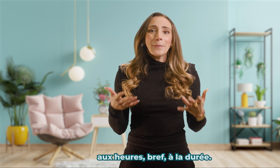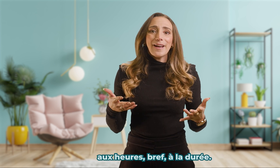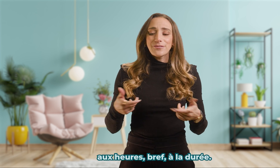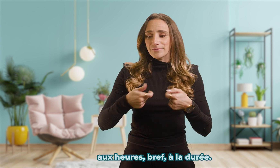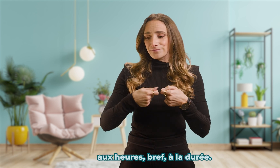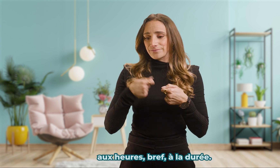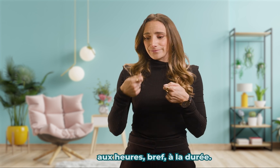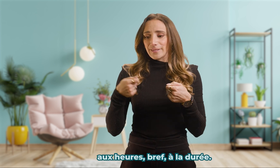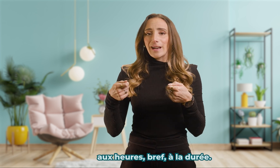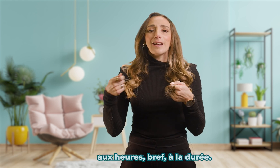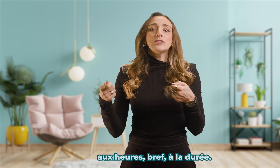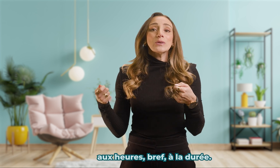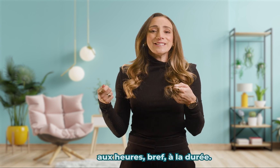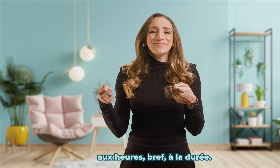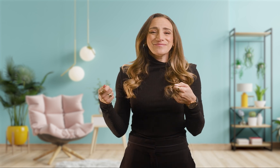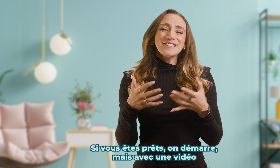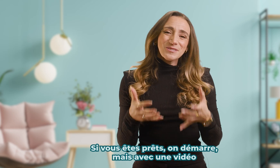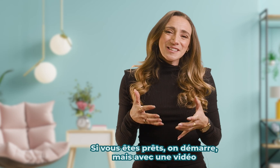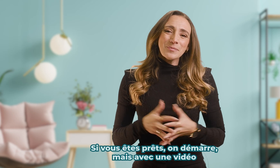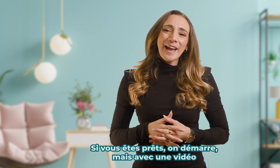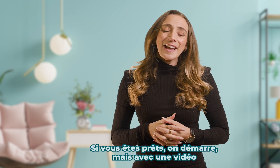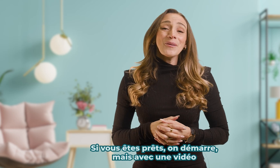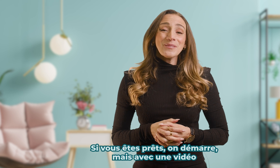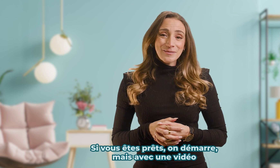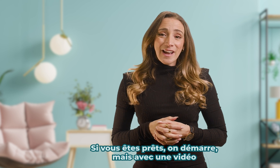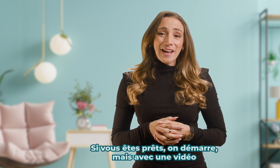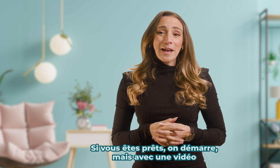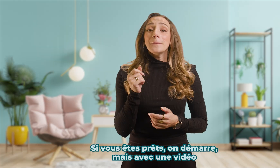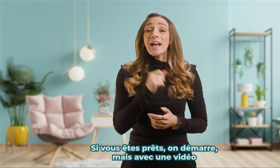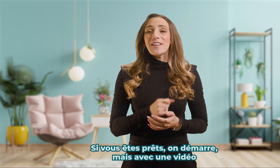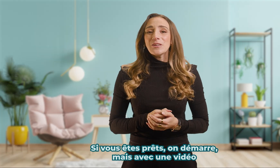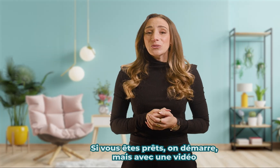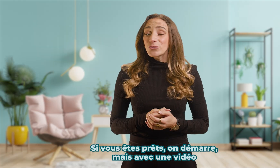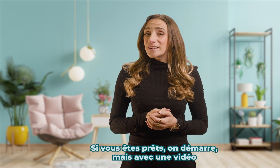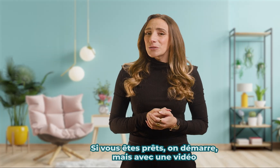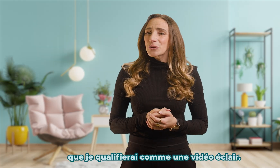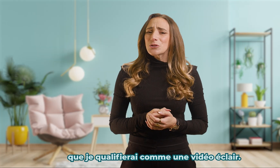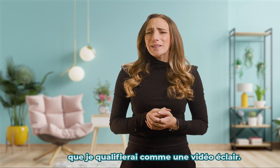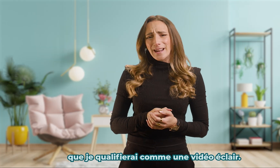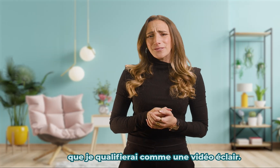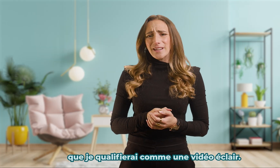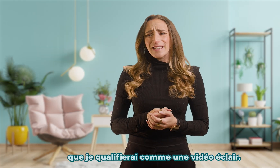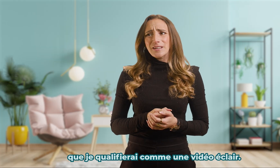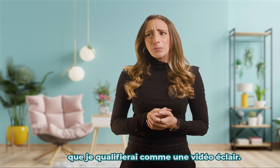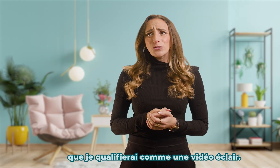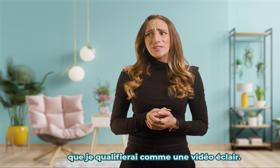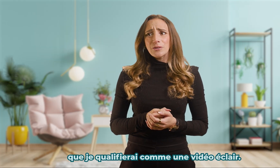bref, à la durée. Si vous êtes prêts, on démarre, mais avec une vidéo que je qualifierais comme une